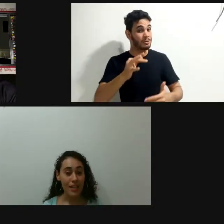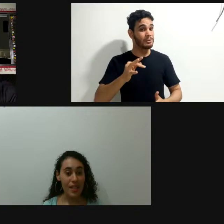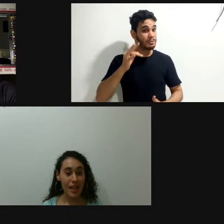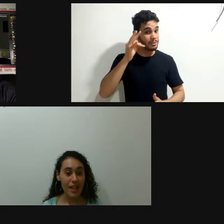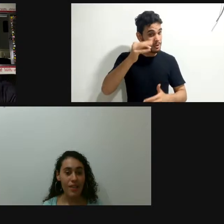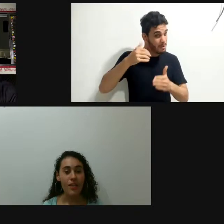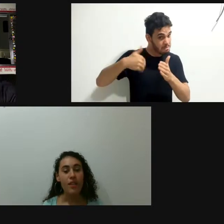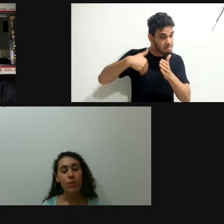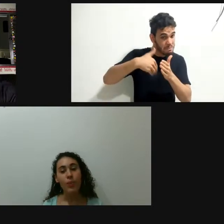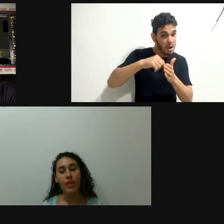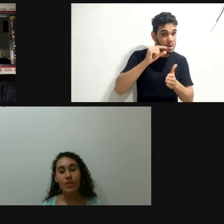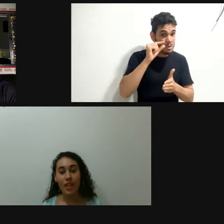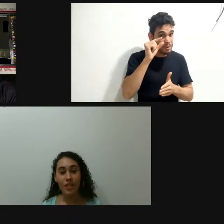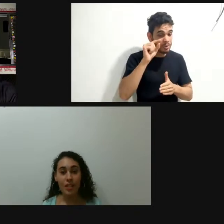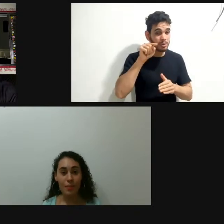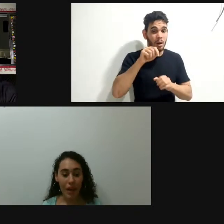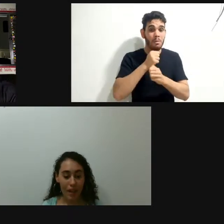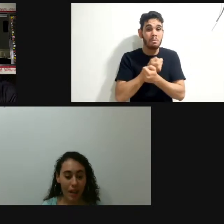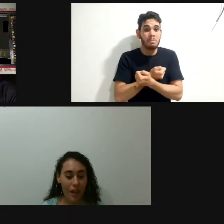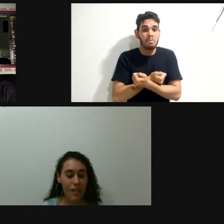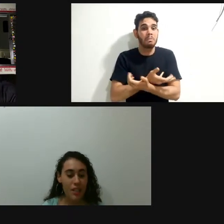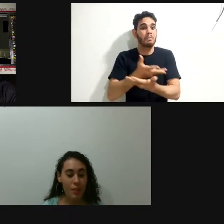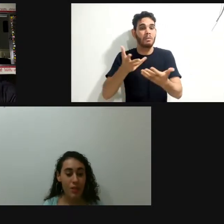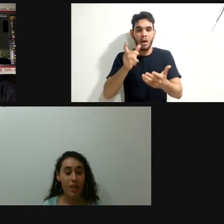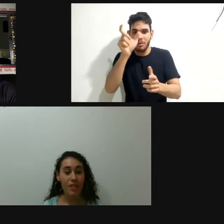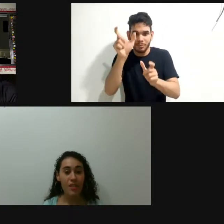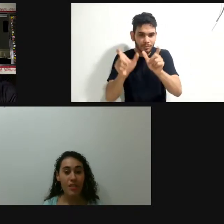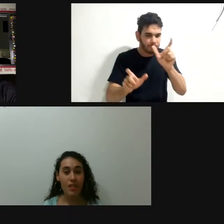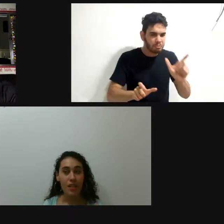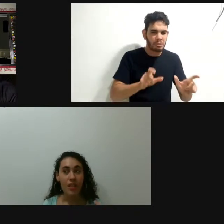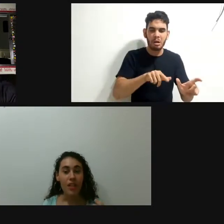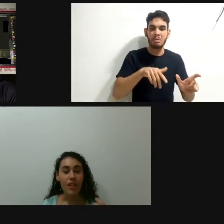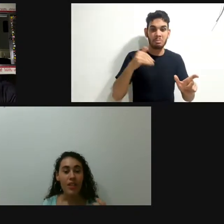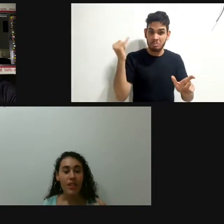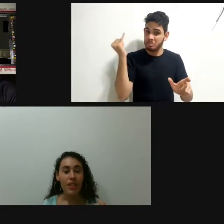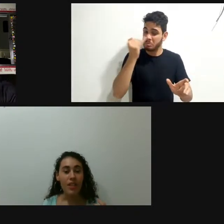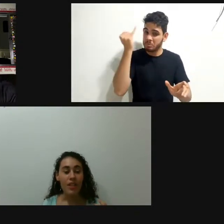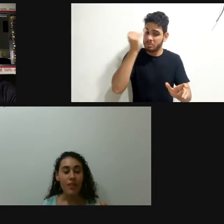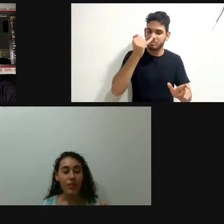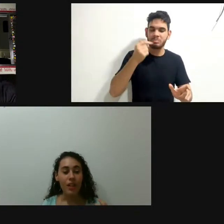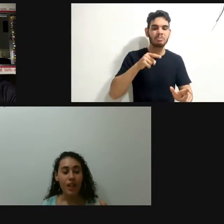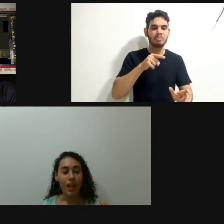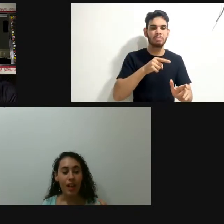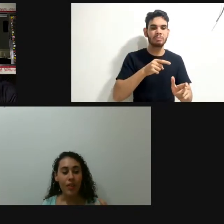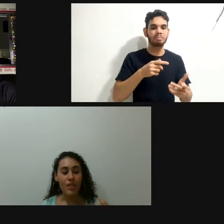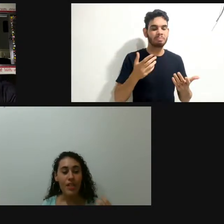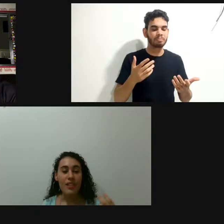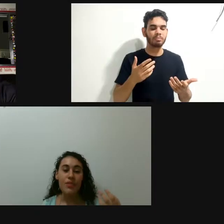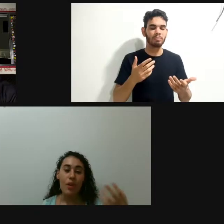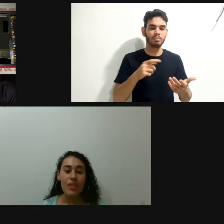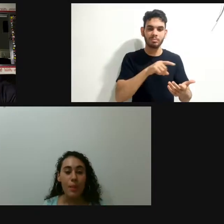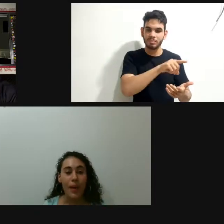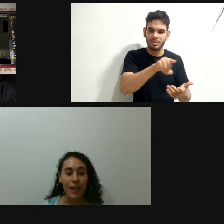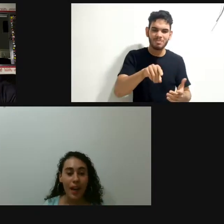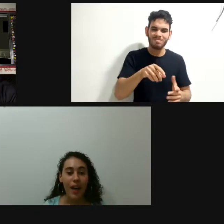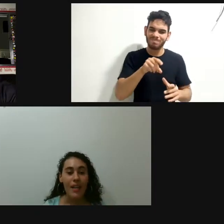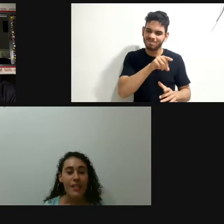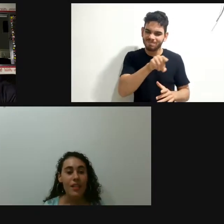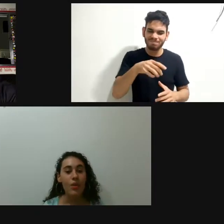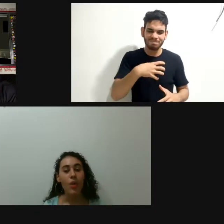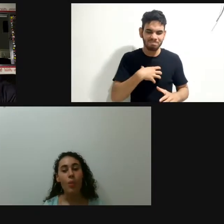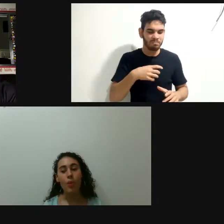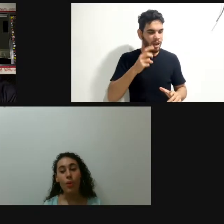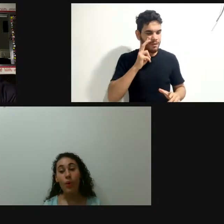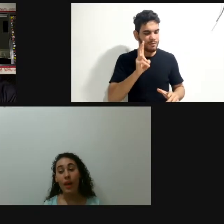vai sair com personagens marcantes, personagens que vocês vão se apegar,